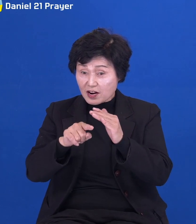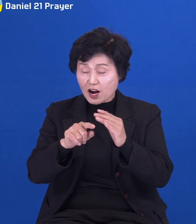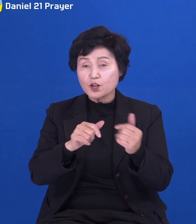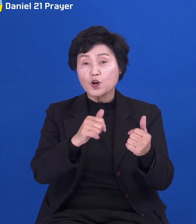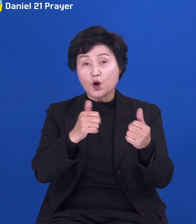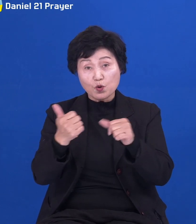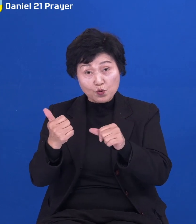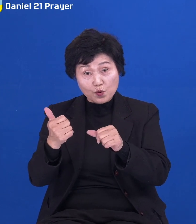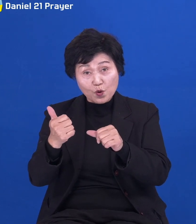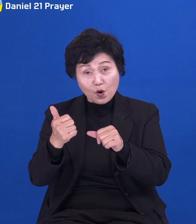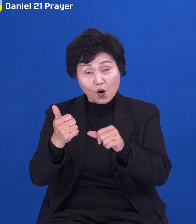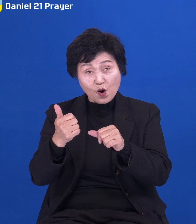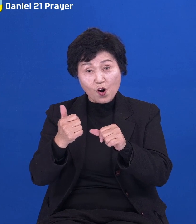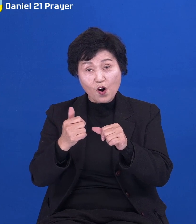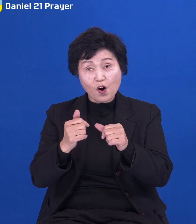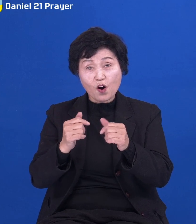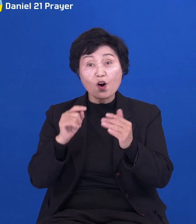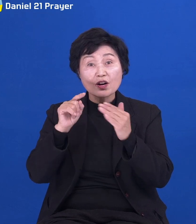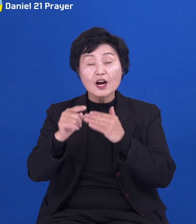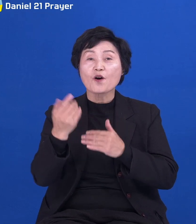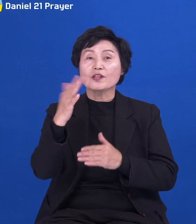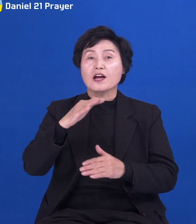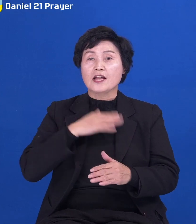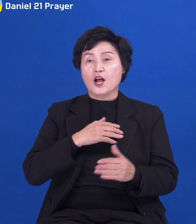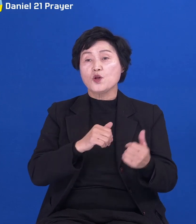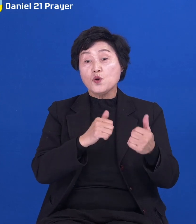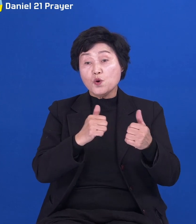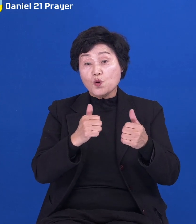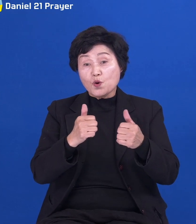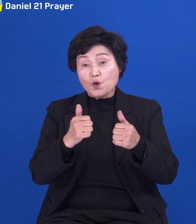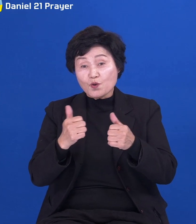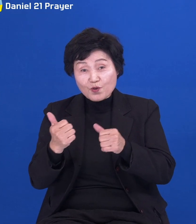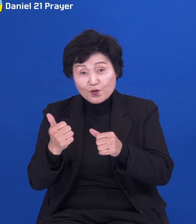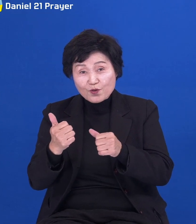저는 죽어서 들어갔다가 살아서 지금 나온 격이 되었어요.